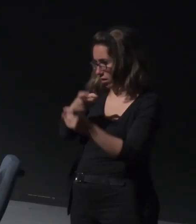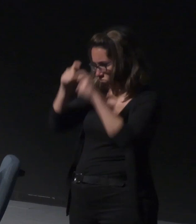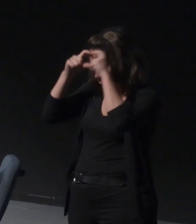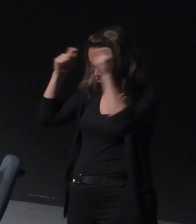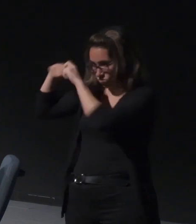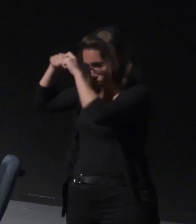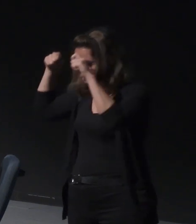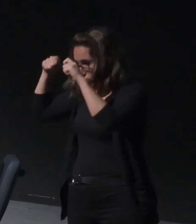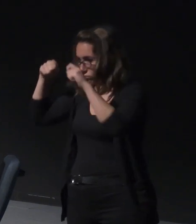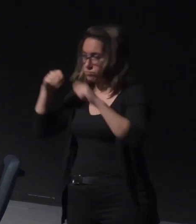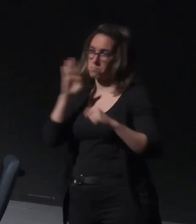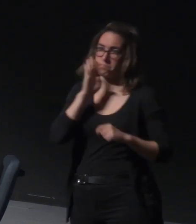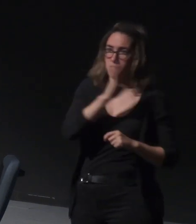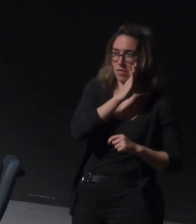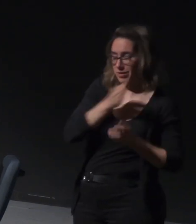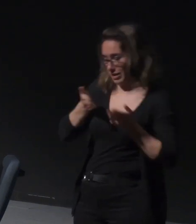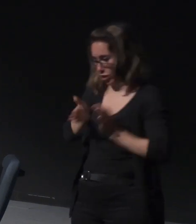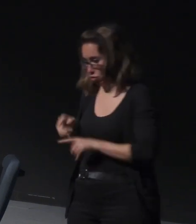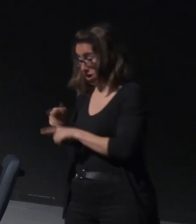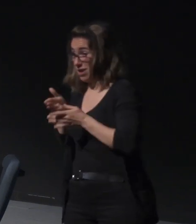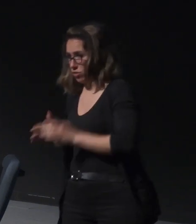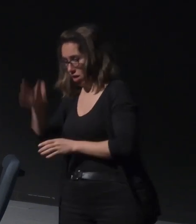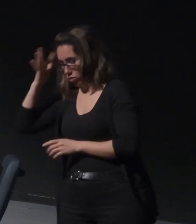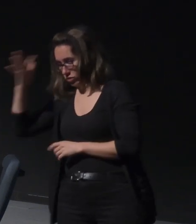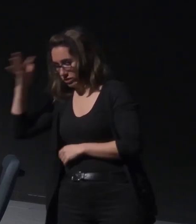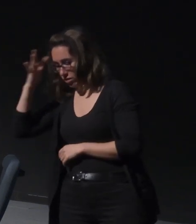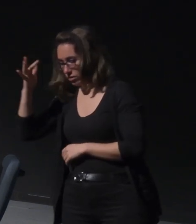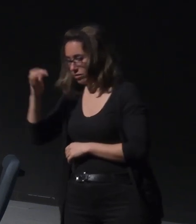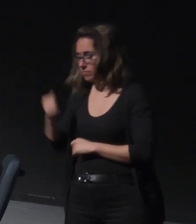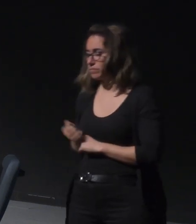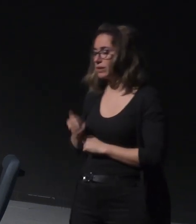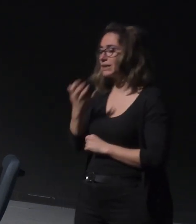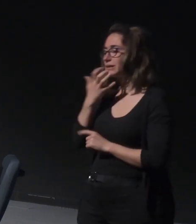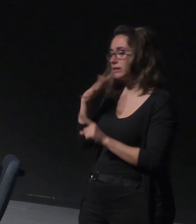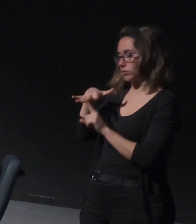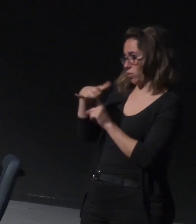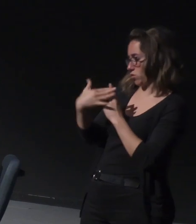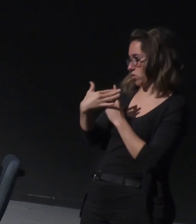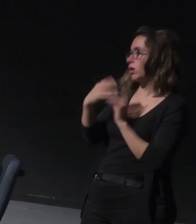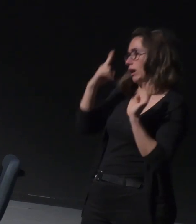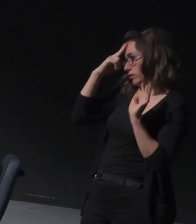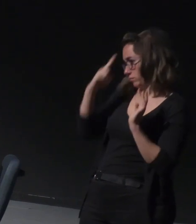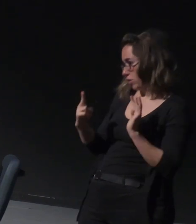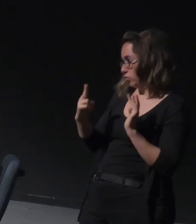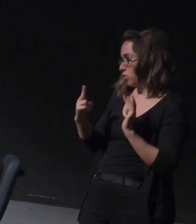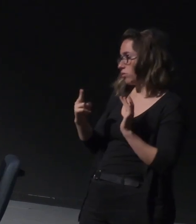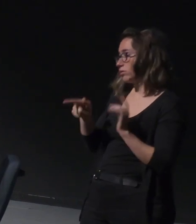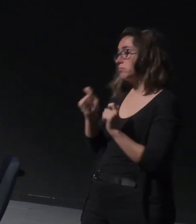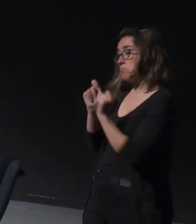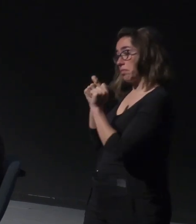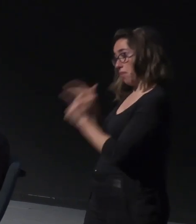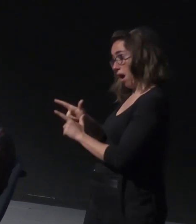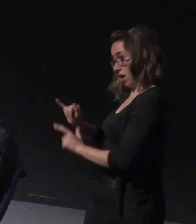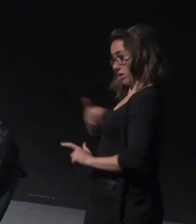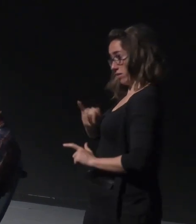madre e hijo, adolescente, dentro de un respeto, ¿le sirve al chaval para afianzar su personalidad es